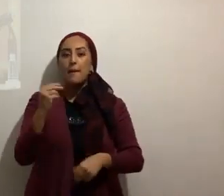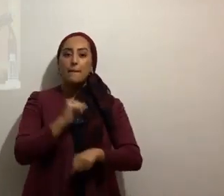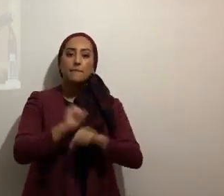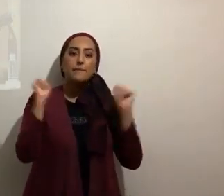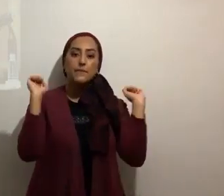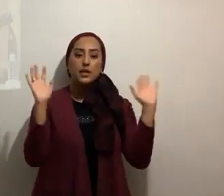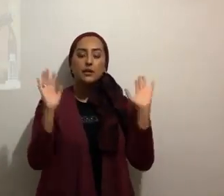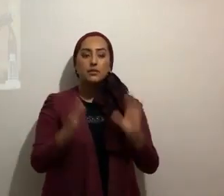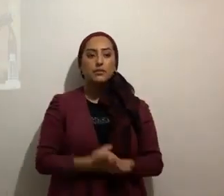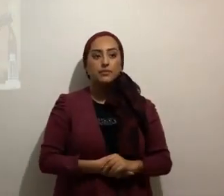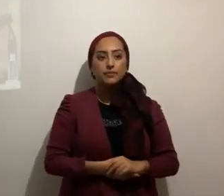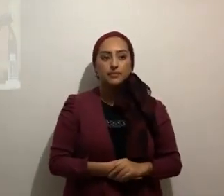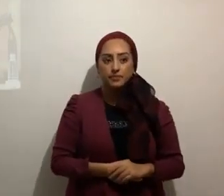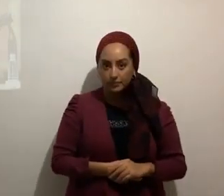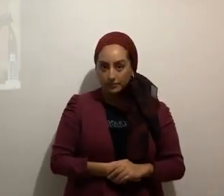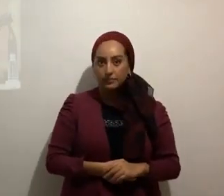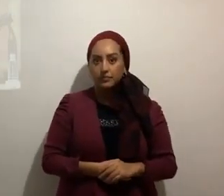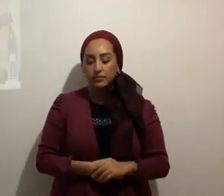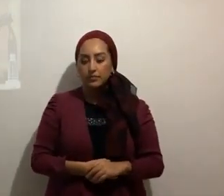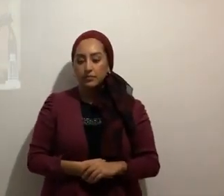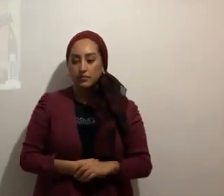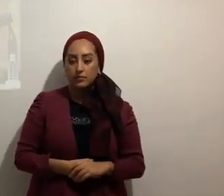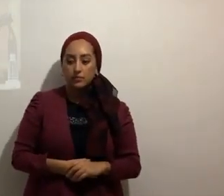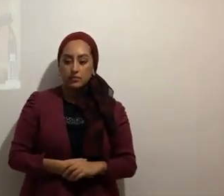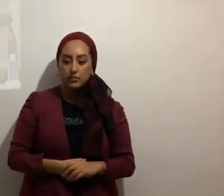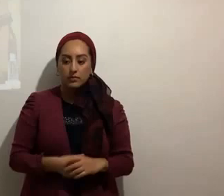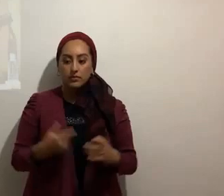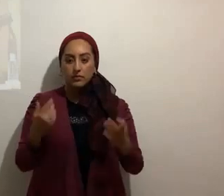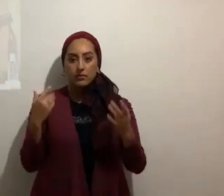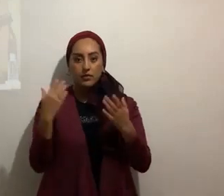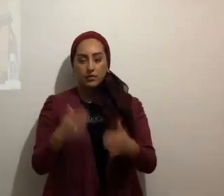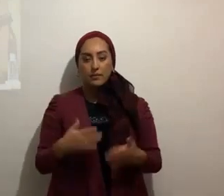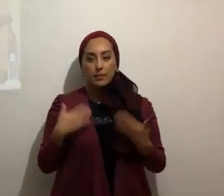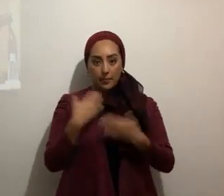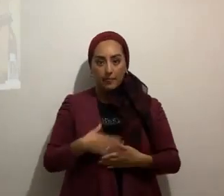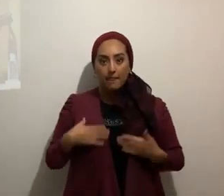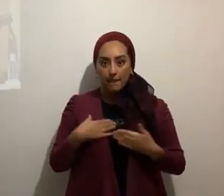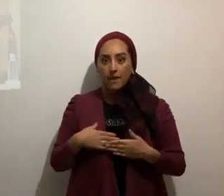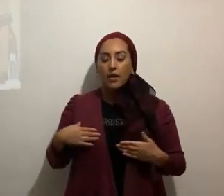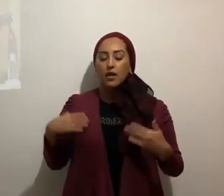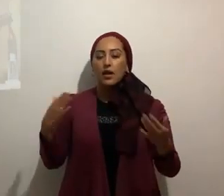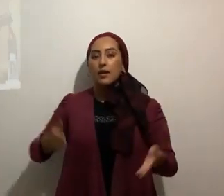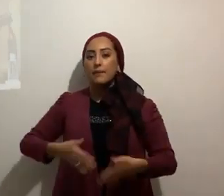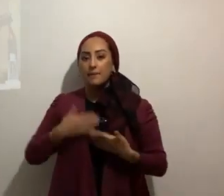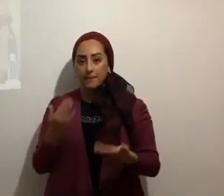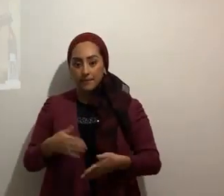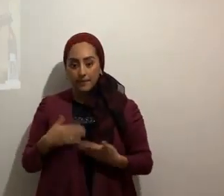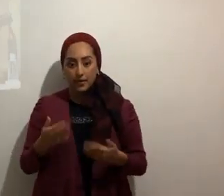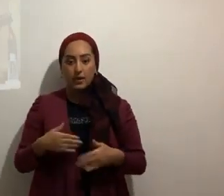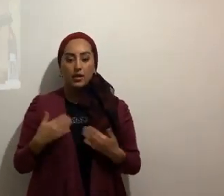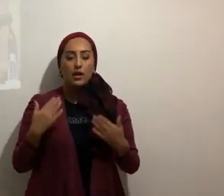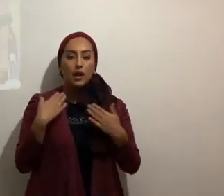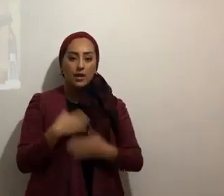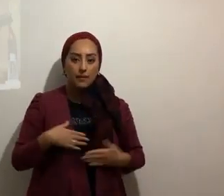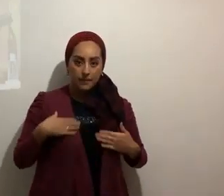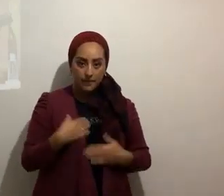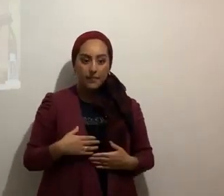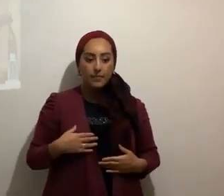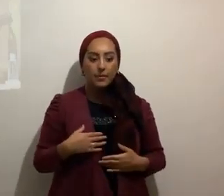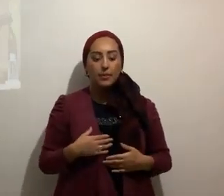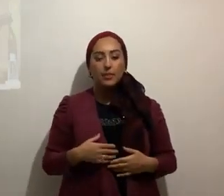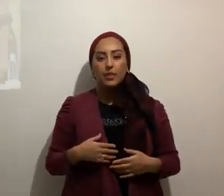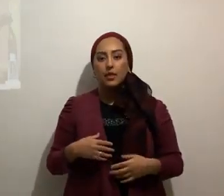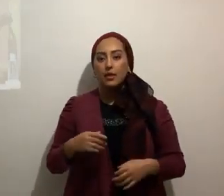milagros. ¿Sí? El gozo, la alegría, la felicidad,